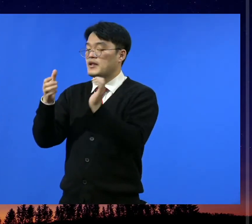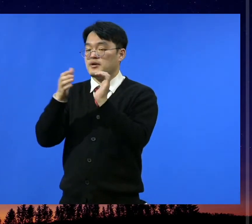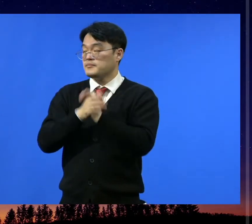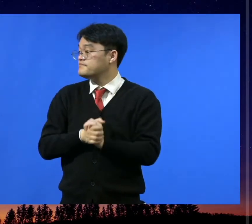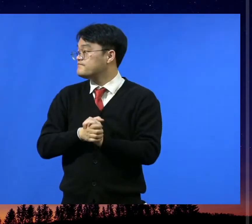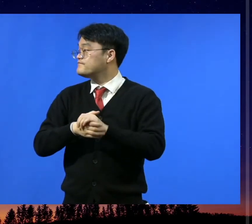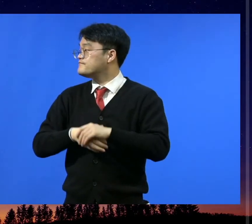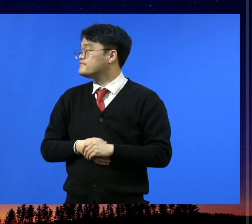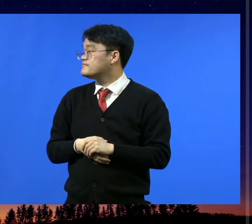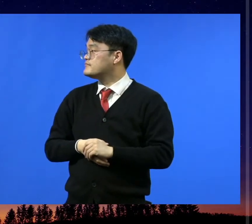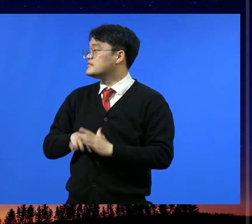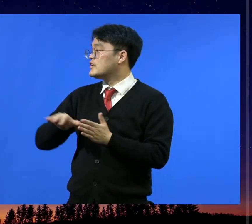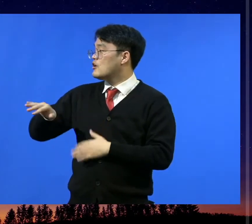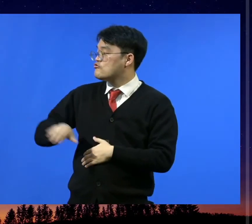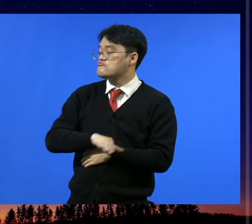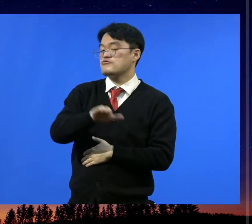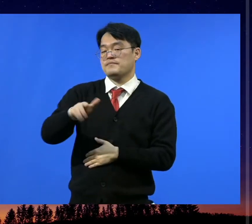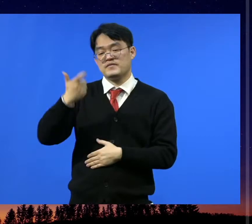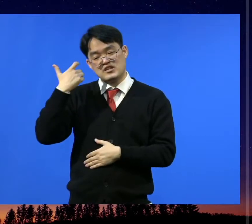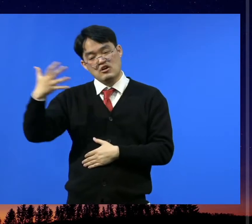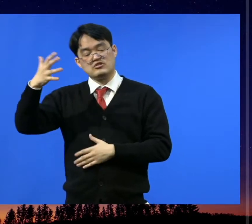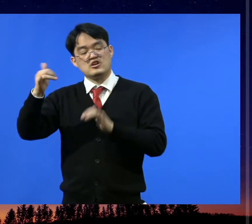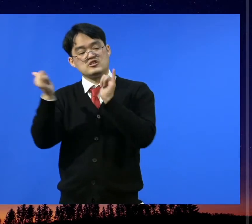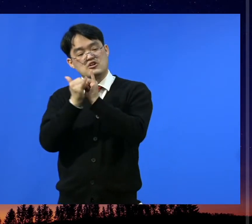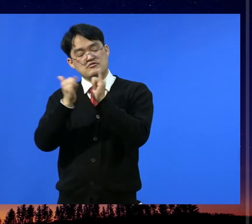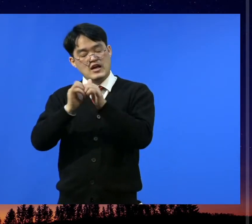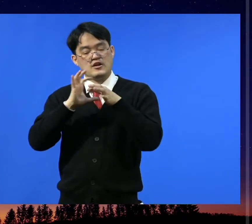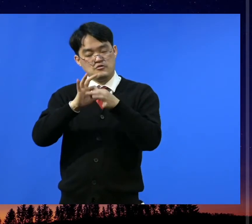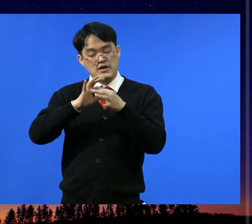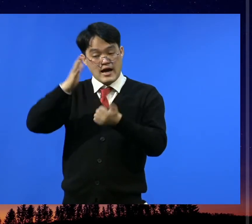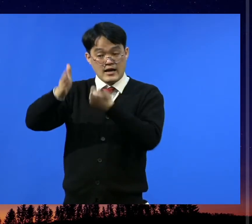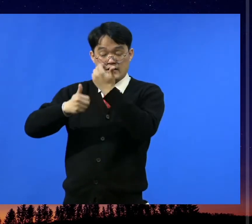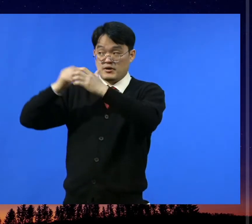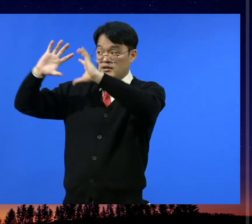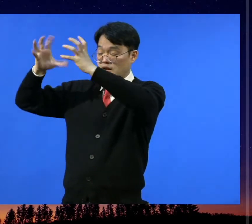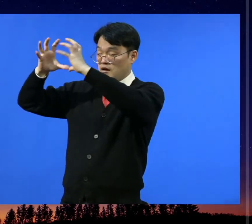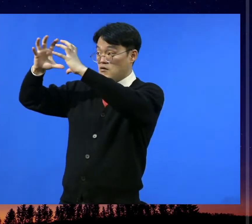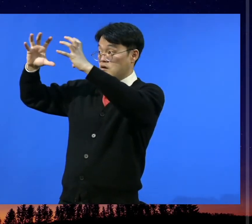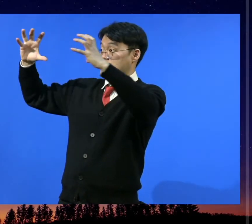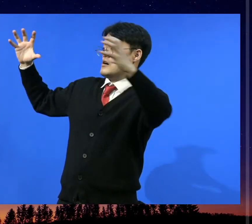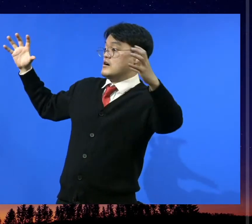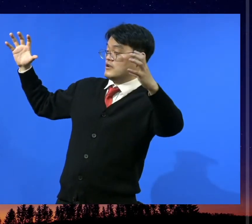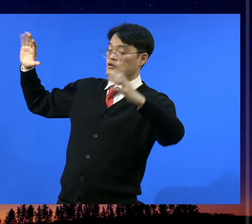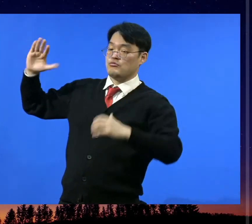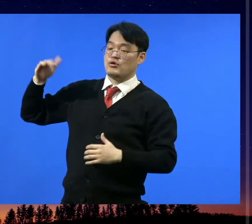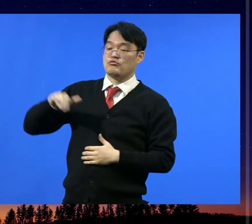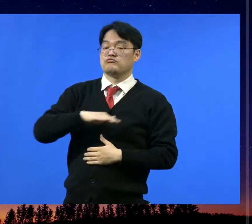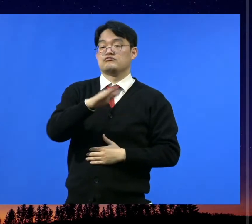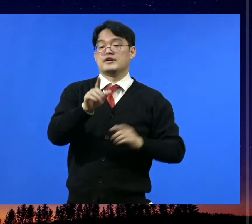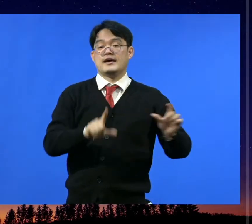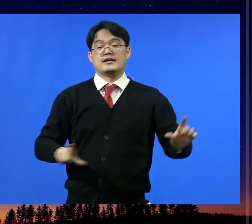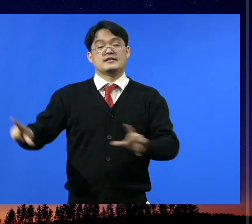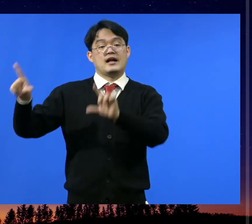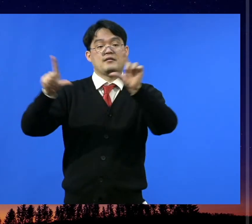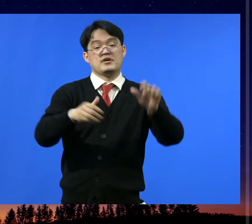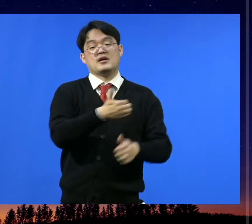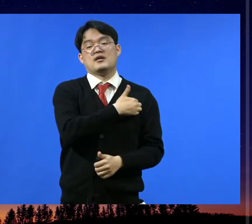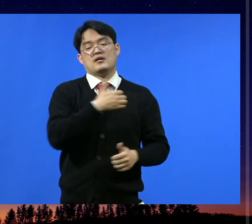우리는 영적 전쟁을 통하여 하나님의 나라를 확장하게 될 뿐만 아니라 우리의 삶도 풍요해지는 것입니다. 그래서